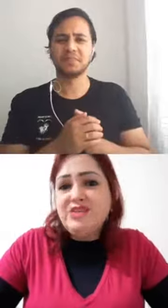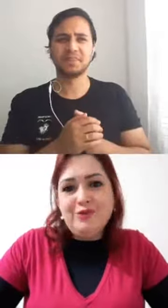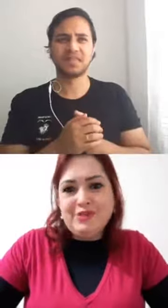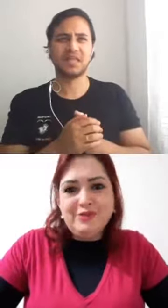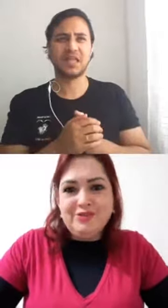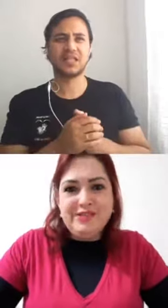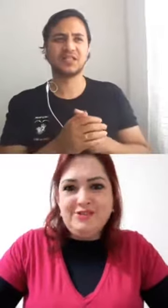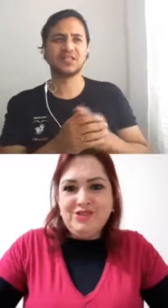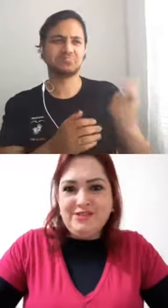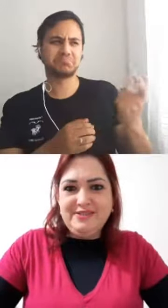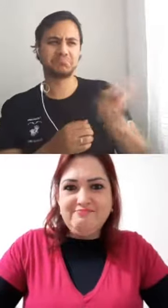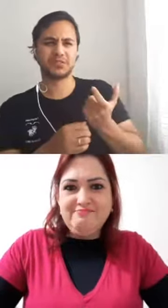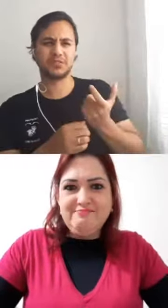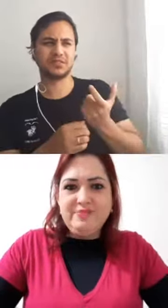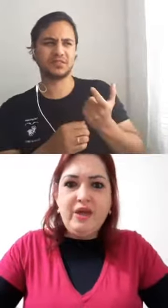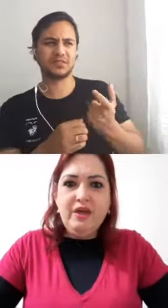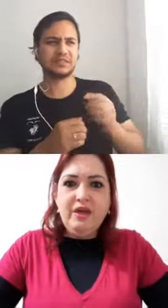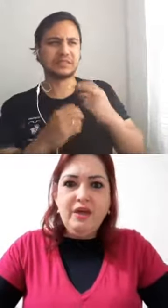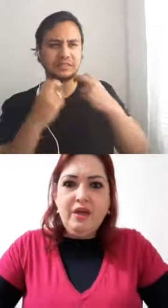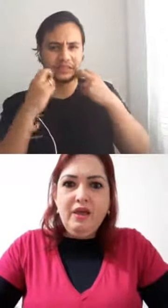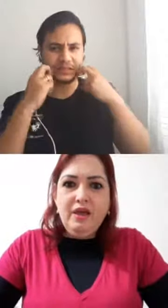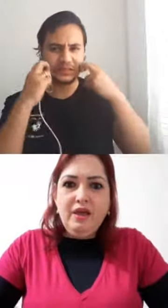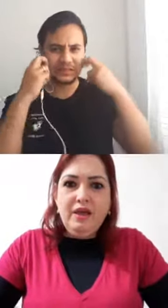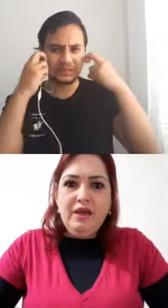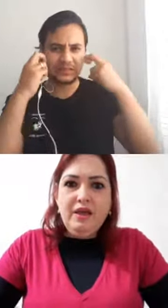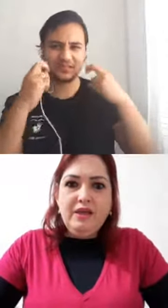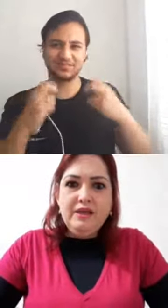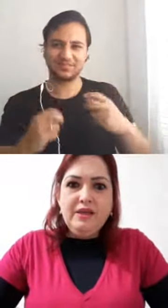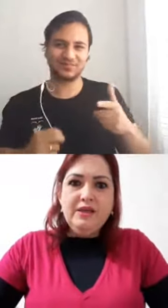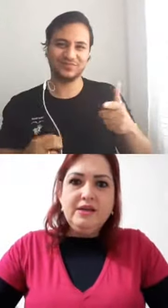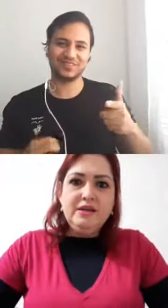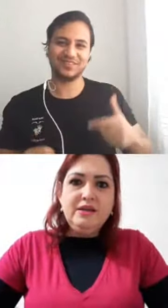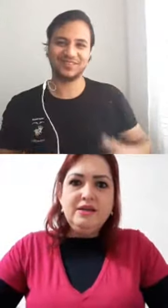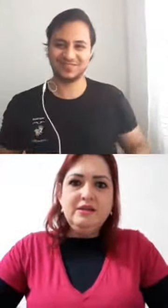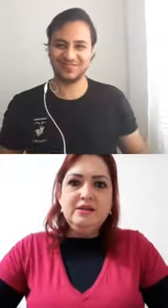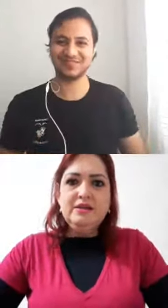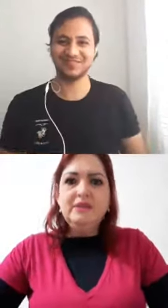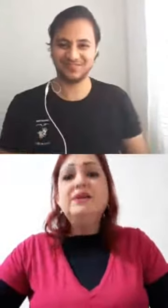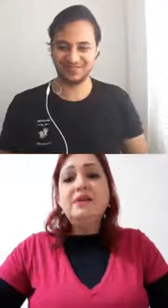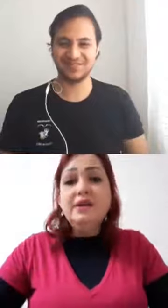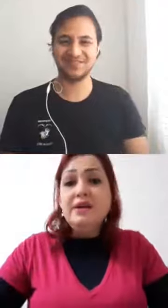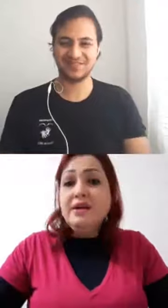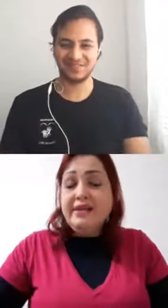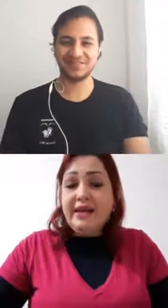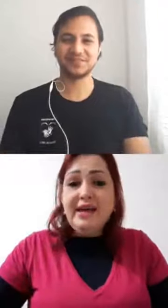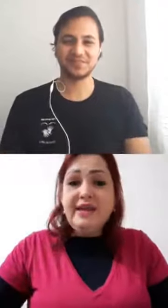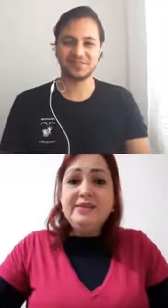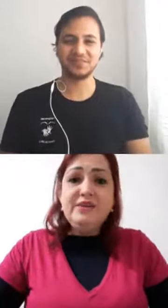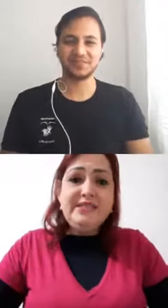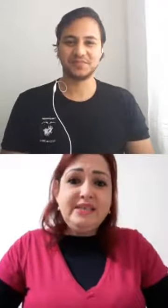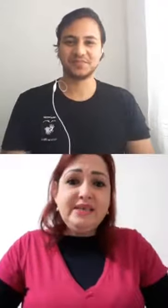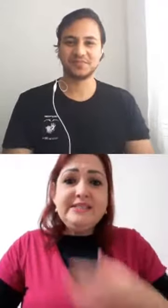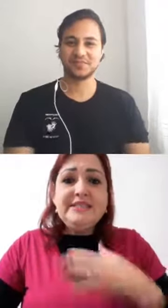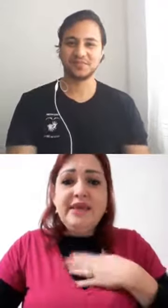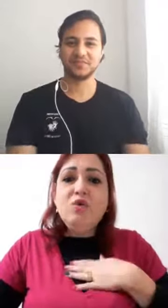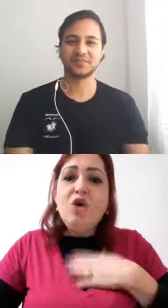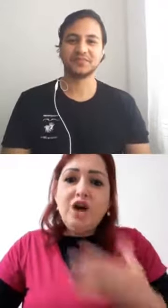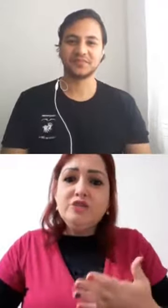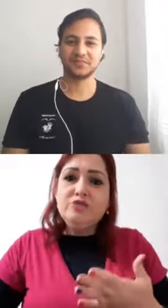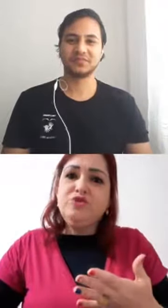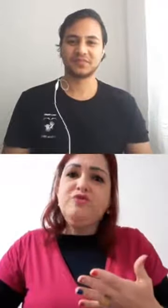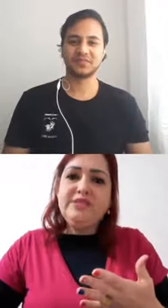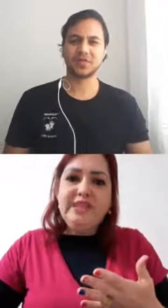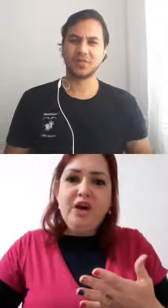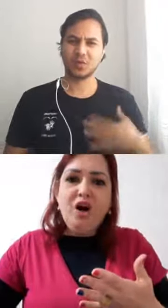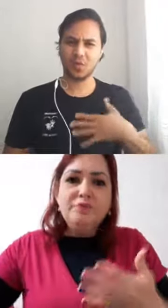deixa a outra constrangida, né? Aham, né? Então, assim, se eu